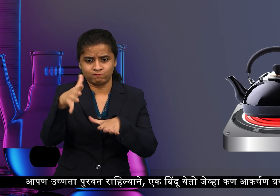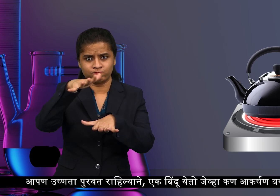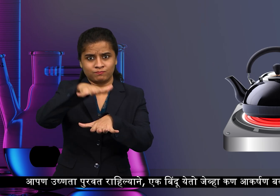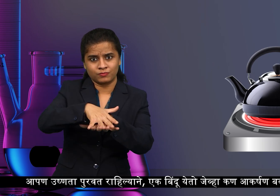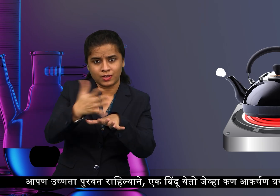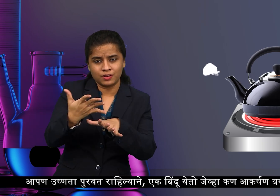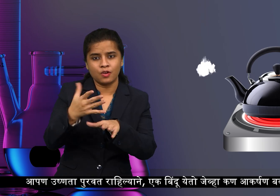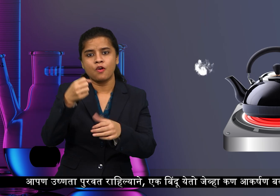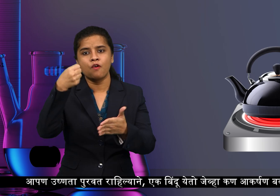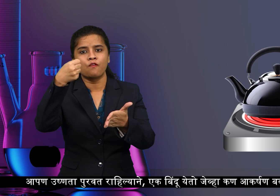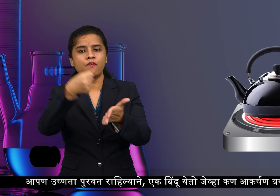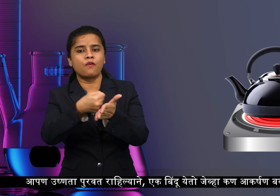करतं.